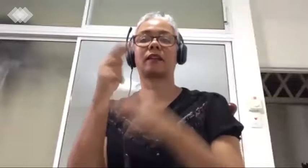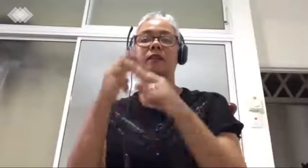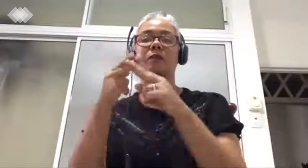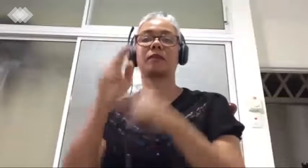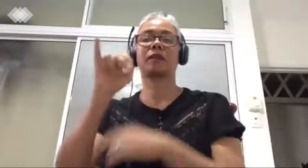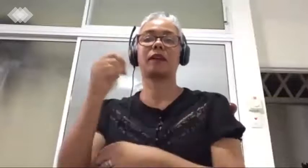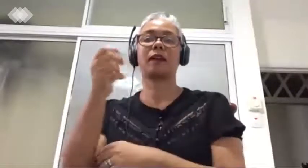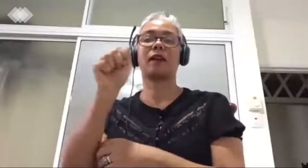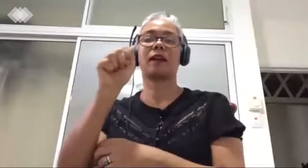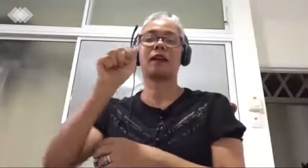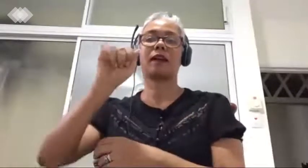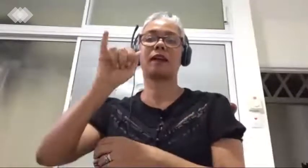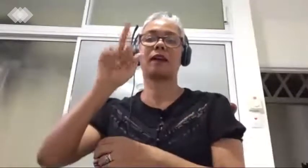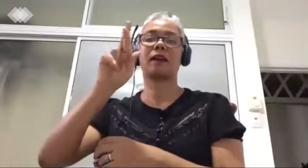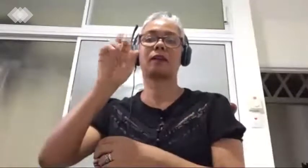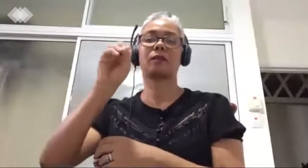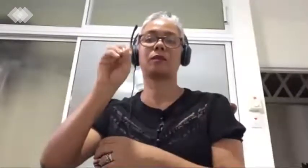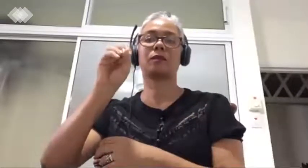estas iniciativas.